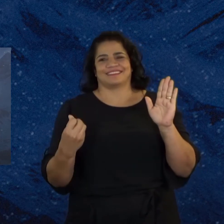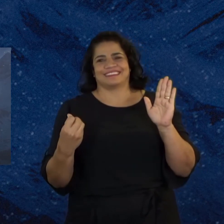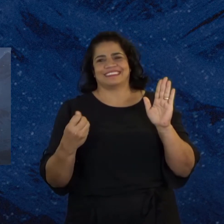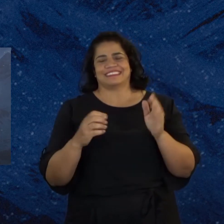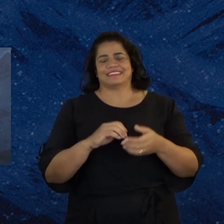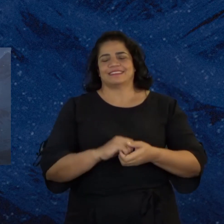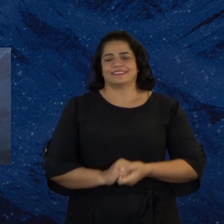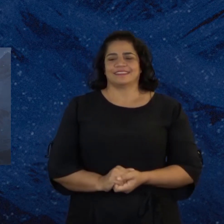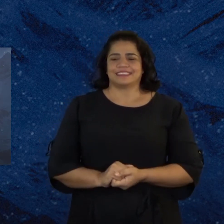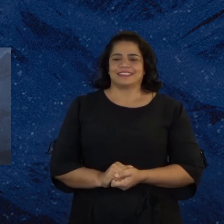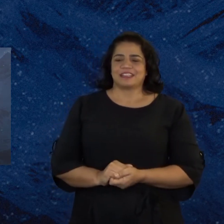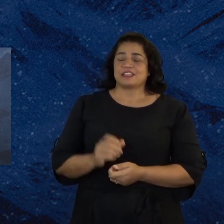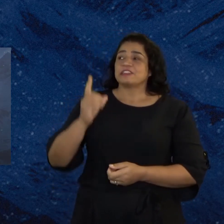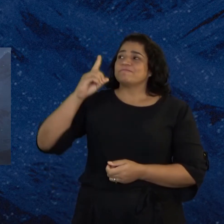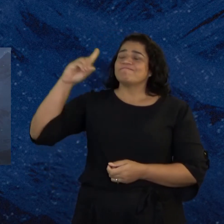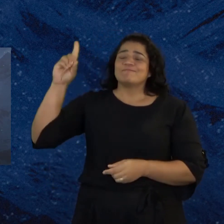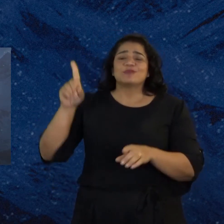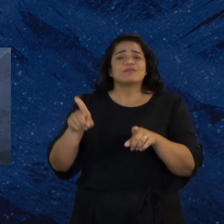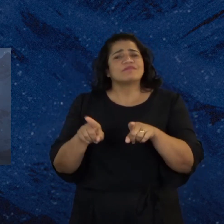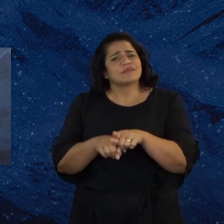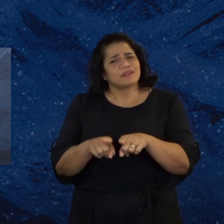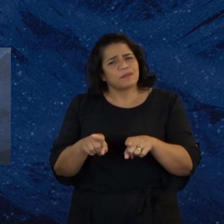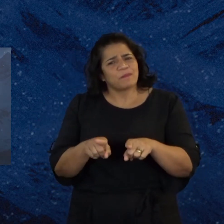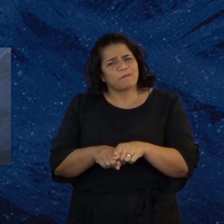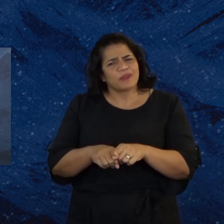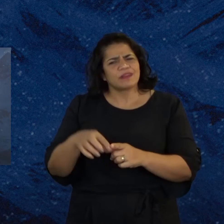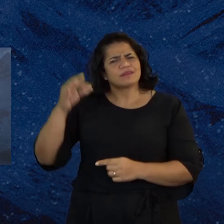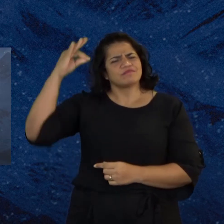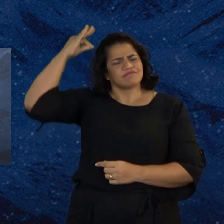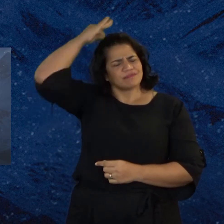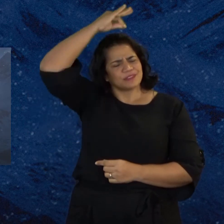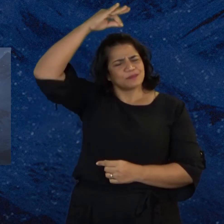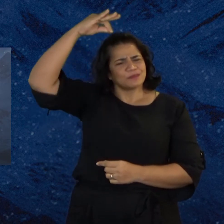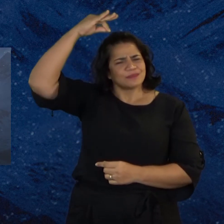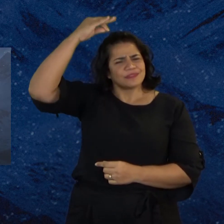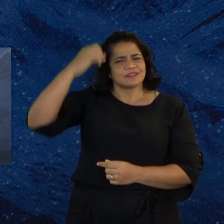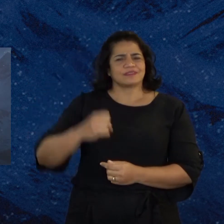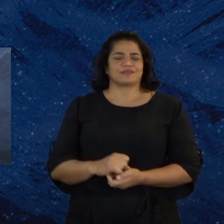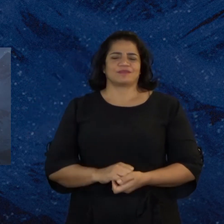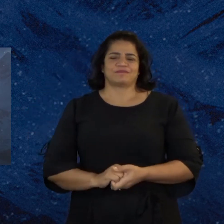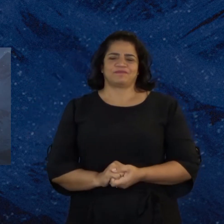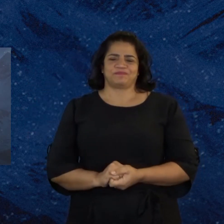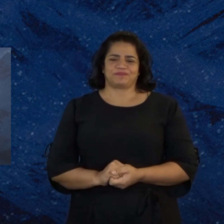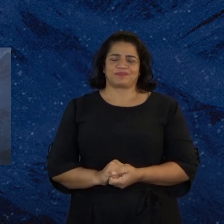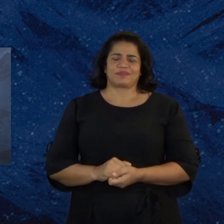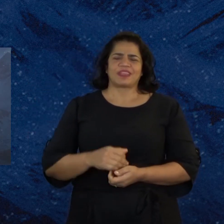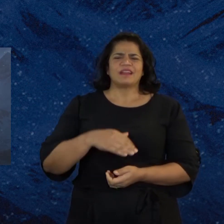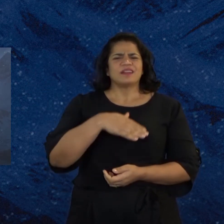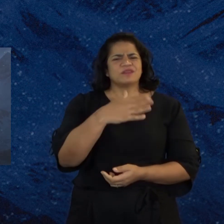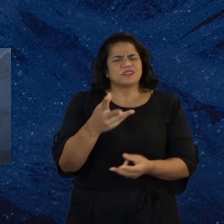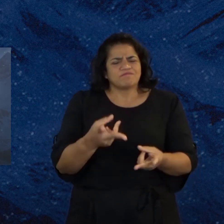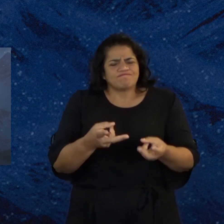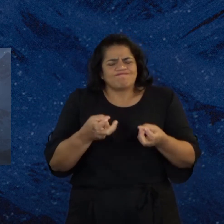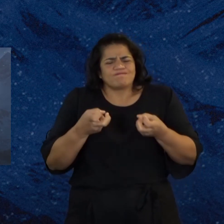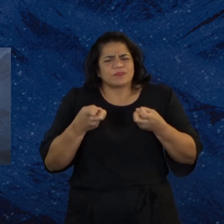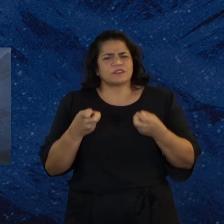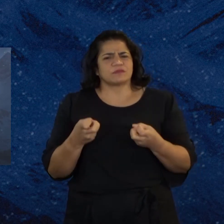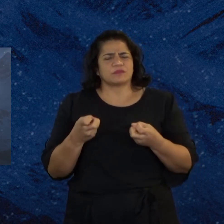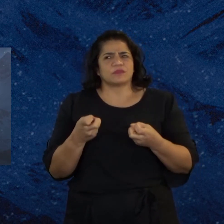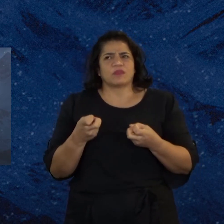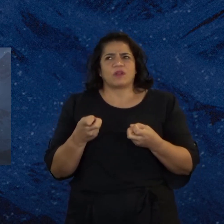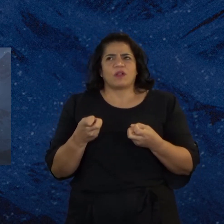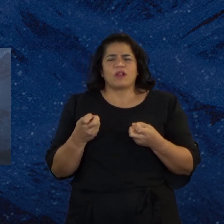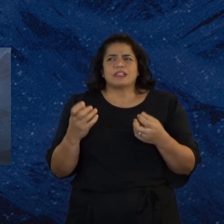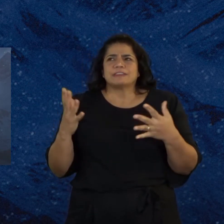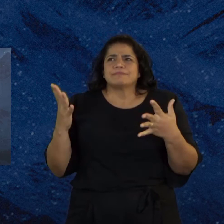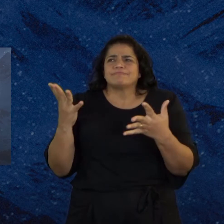capítulo 4, versículo 24. Vocês viram o tamanho de Deus? Vocês viram a